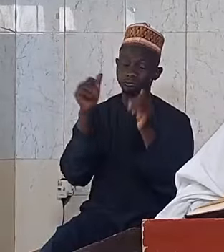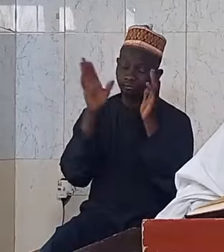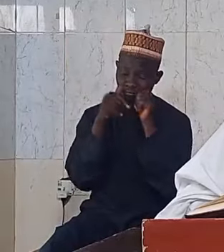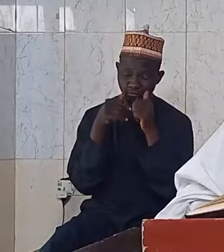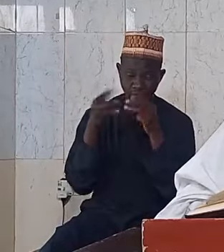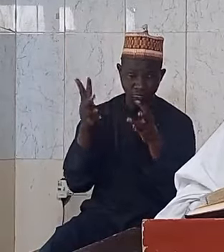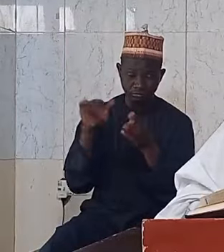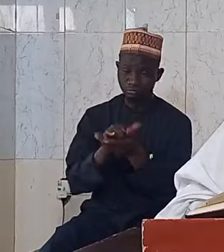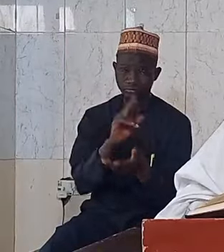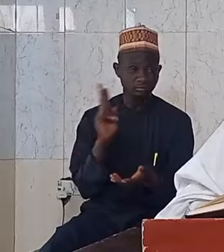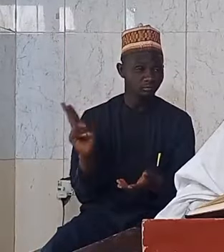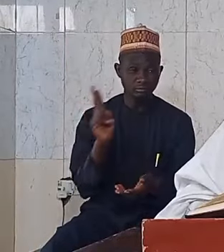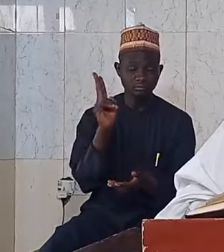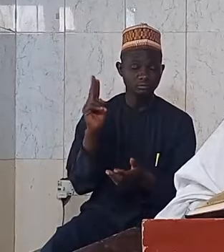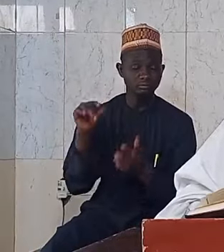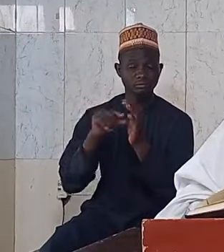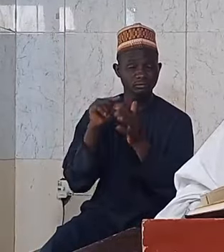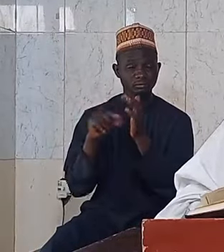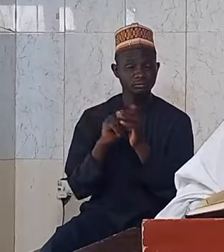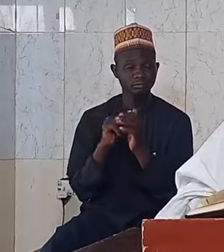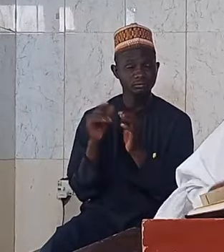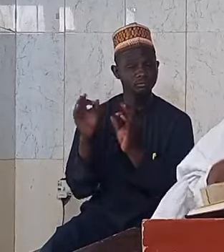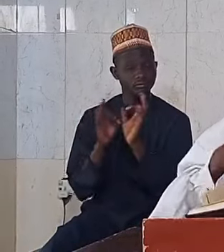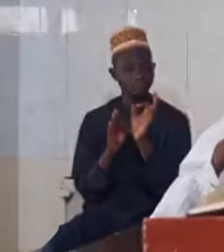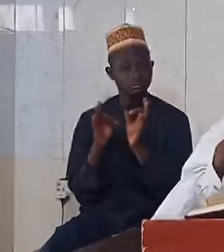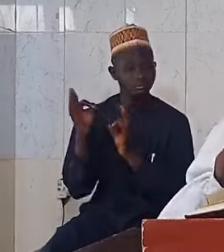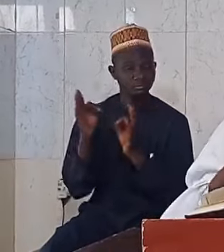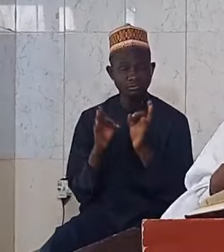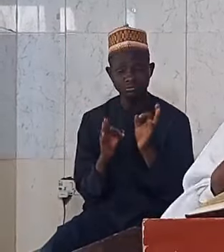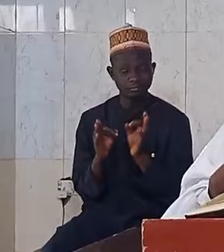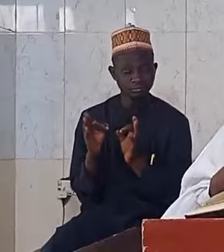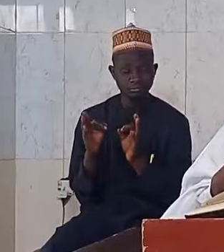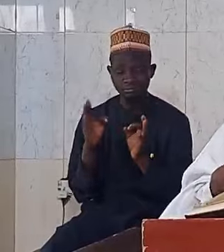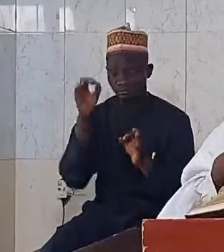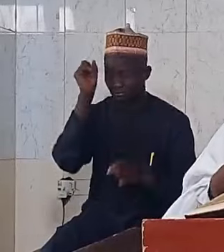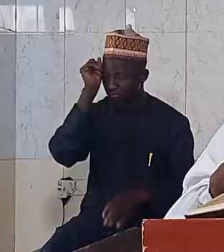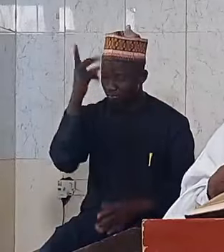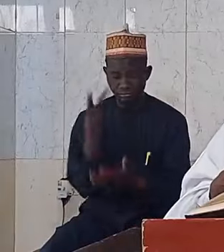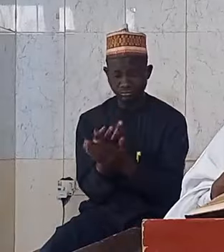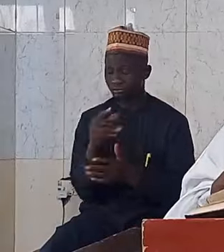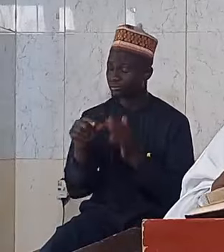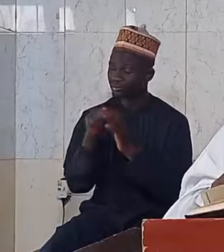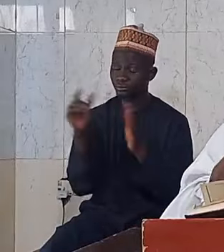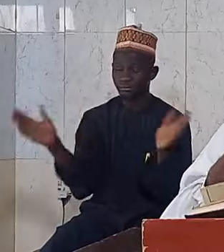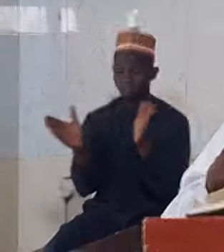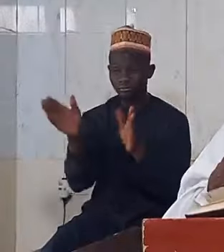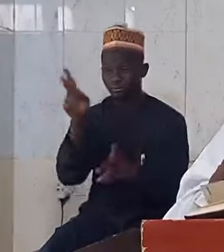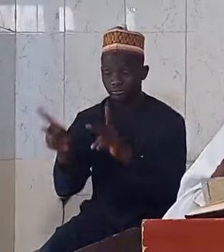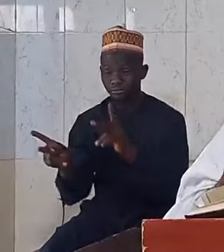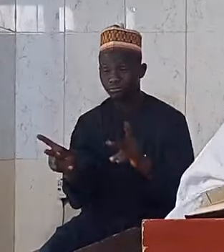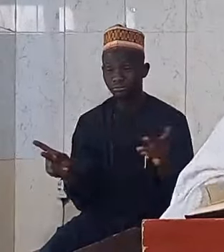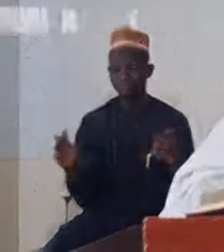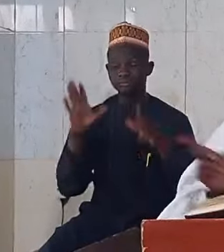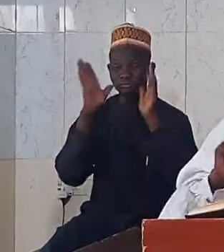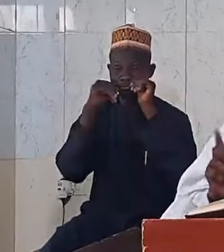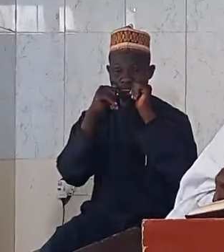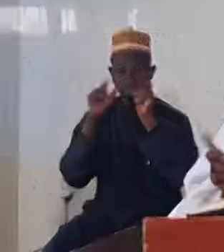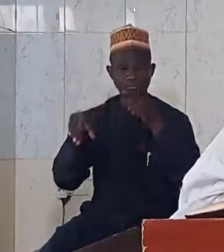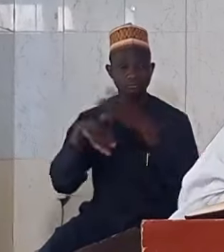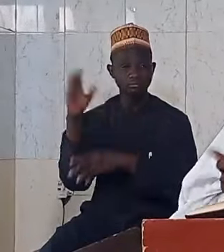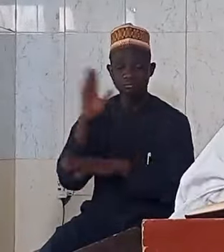yake amfani da su a Qur'ani wajen tahyiji da zaburarwa ya zuga mu'minai